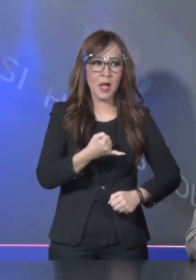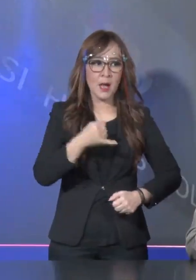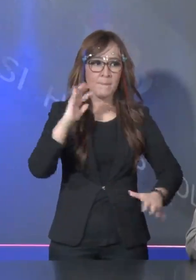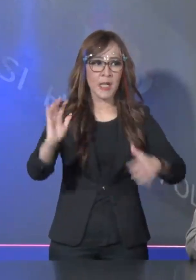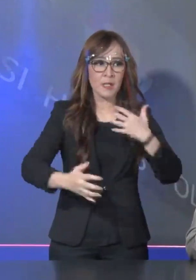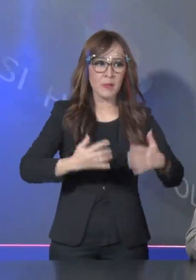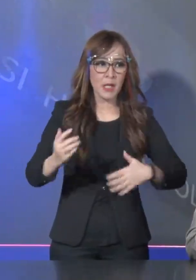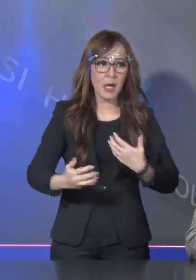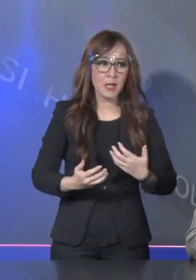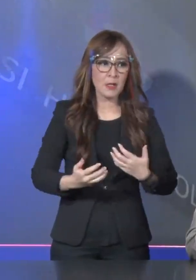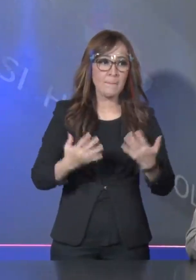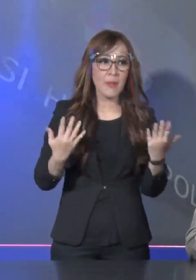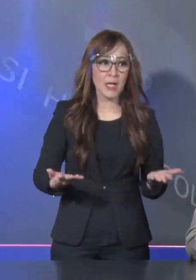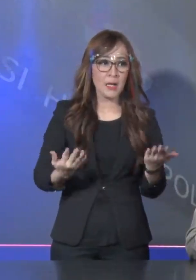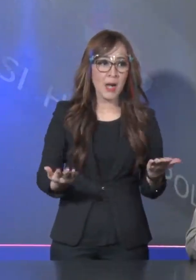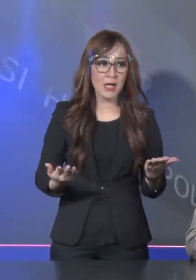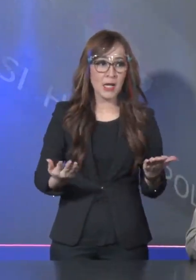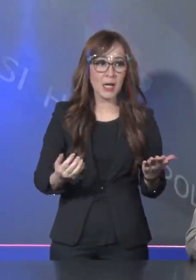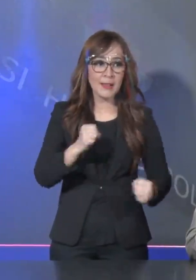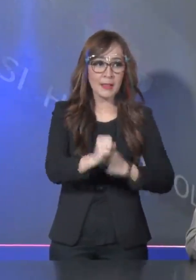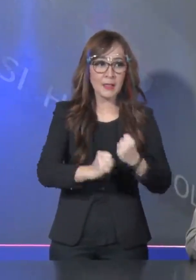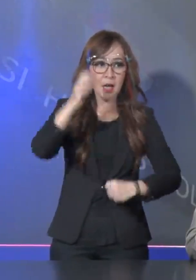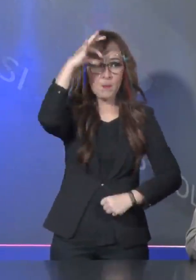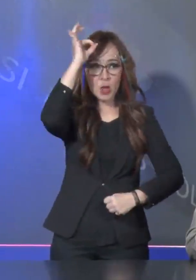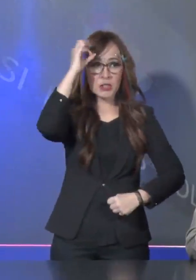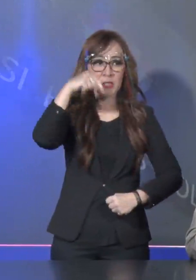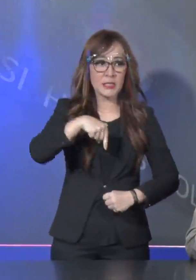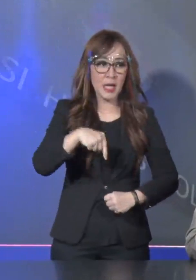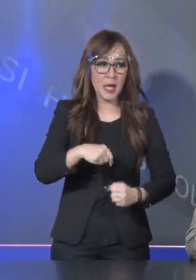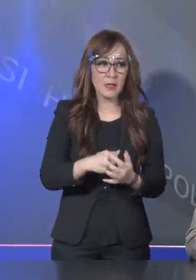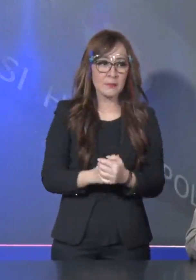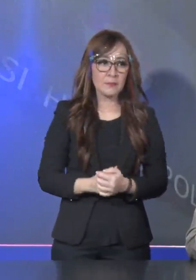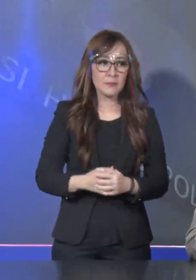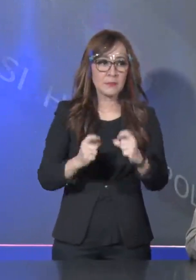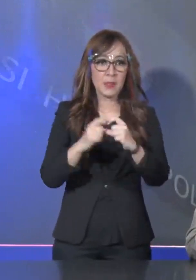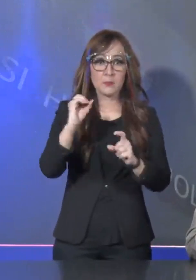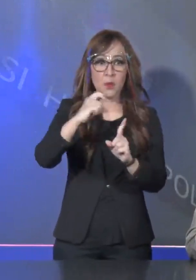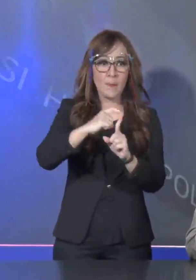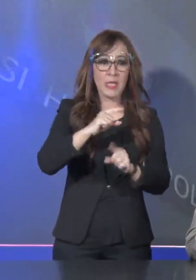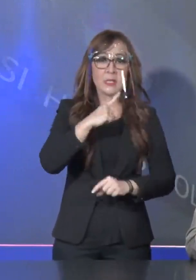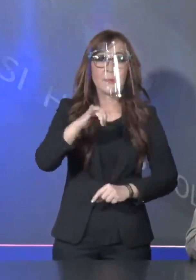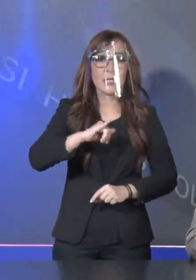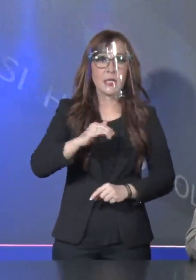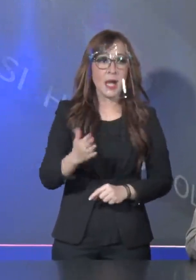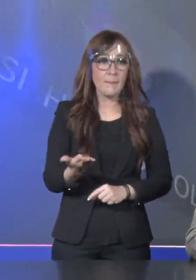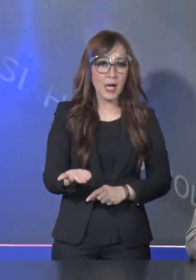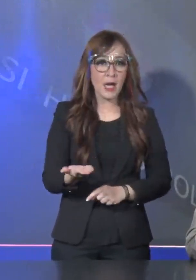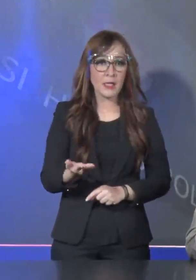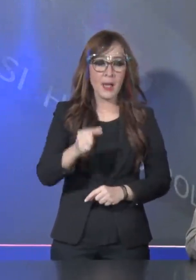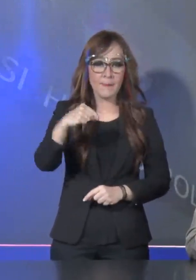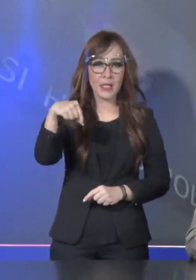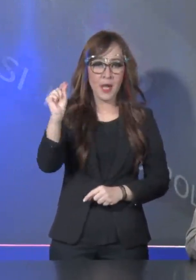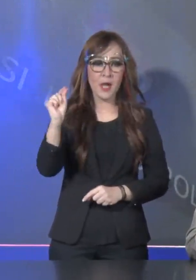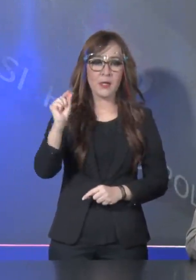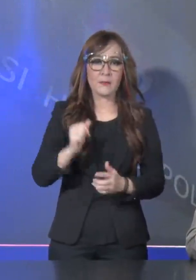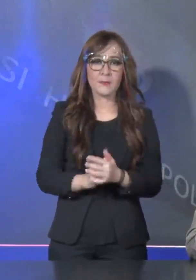Pak, akan memberikan saksi apa dan sudah SOP yang benar itu seperti apa dalam penggerebekan? Sudah ditangani 4 anggota dari Sat